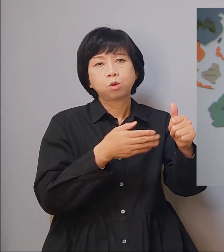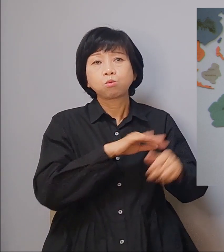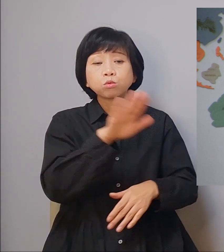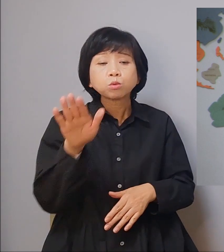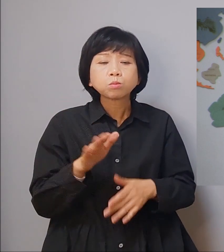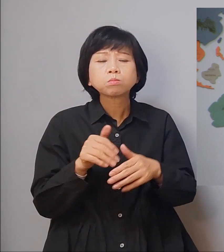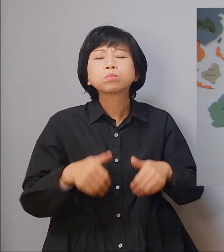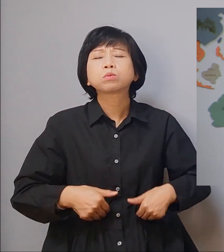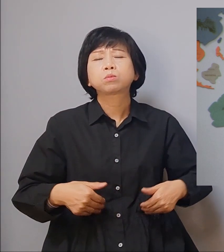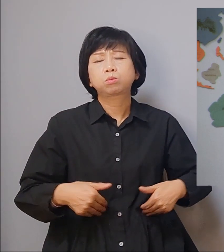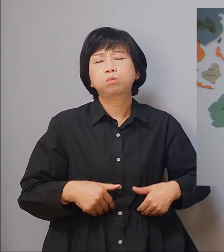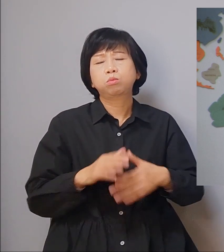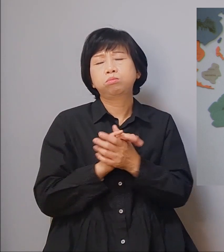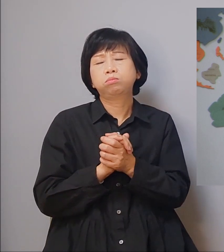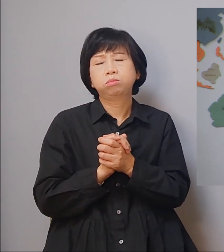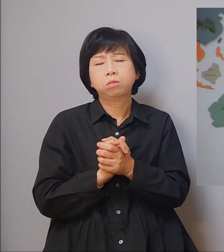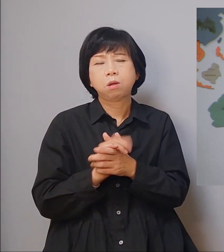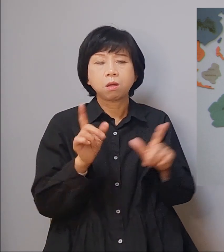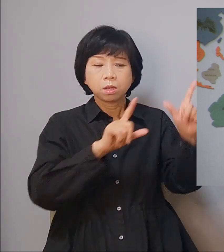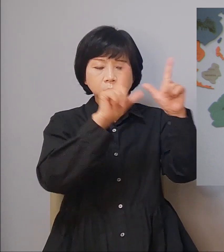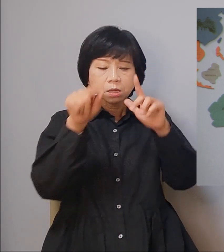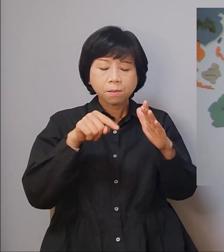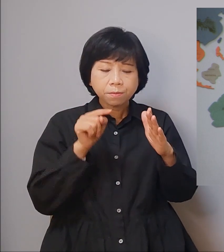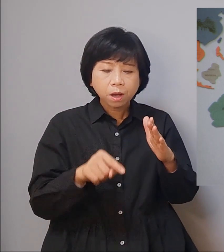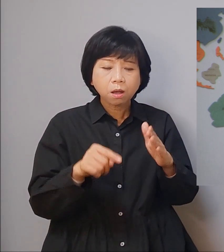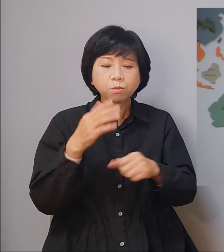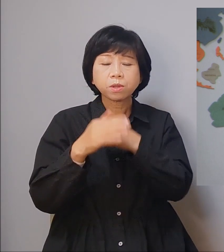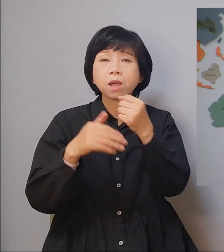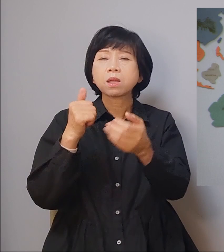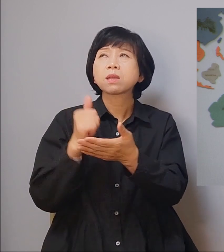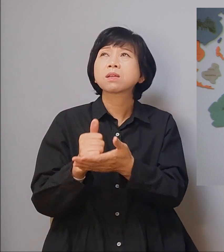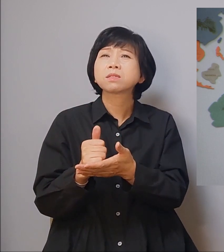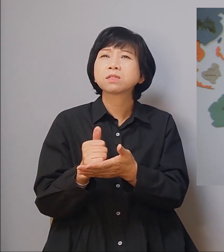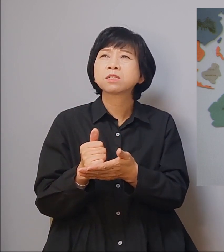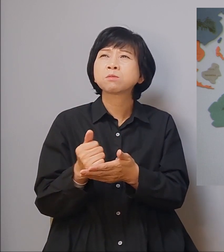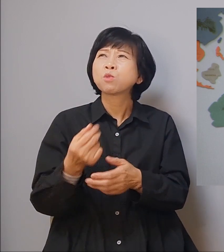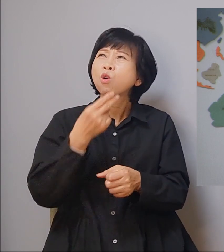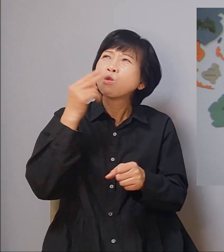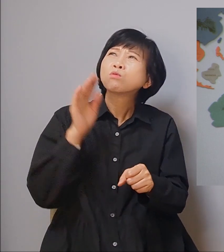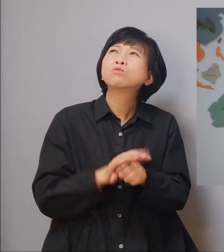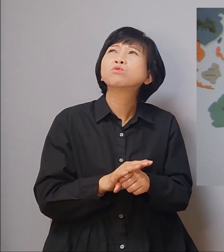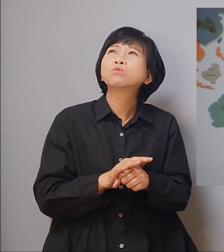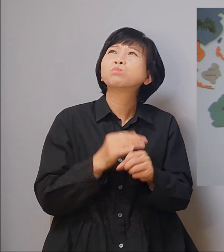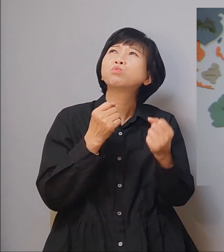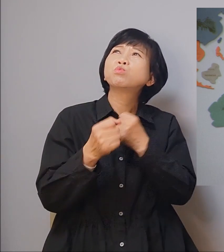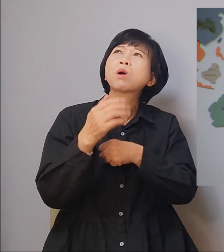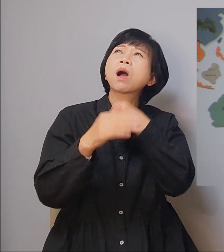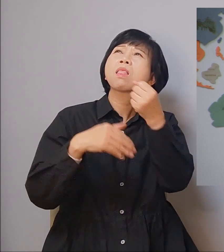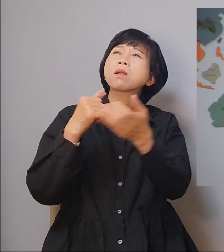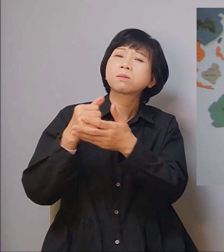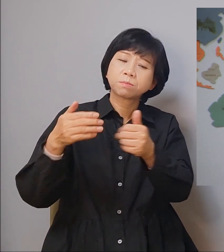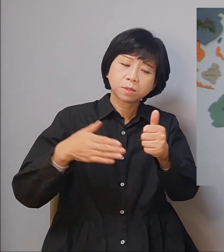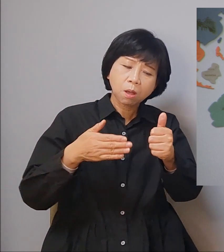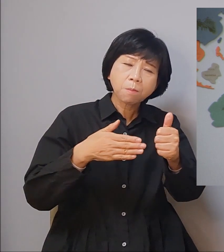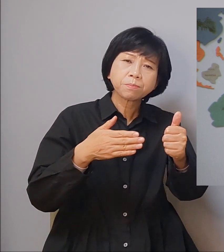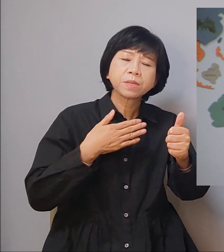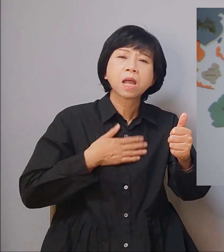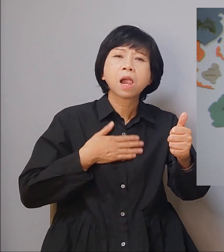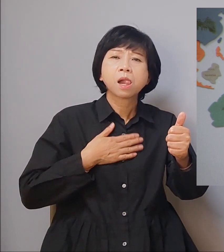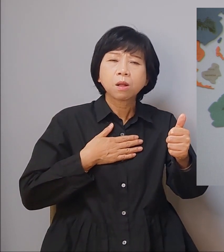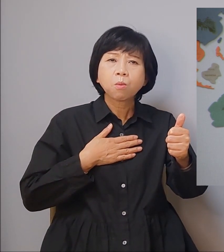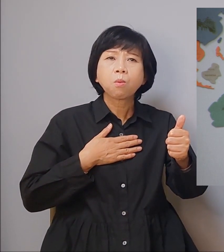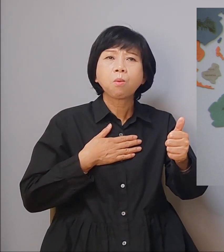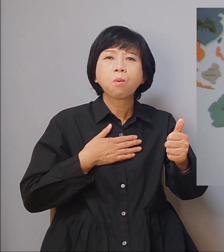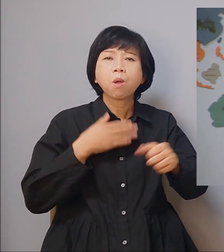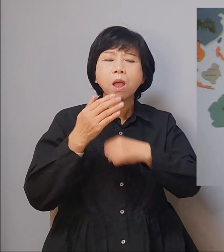합니다. 우리의 삶 속에서 어처구니 없는 일이 일어나지만 그럼에도 불구하고 하나님의 손길을